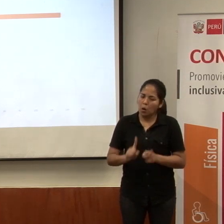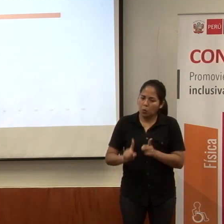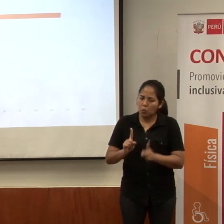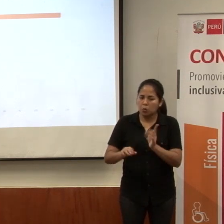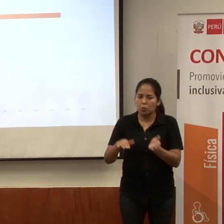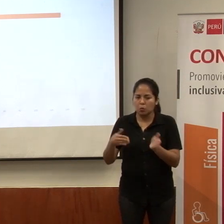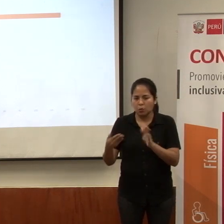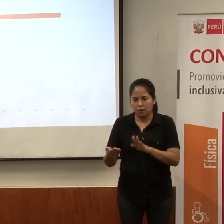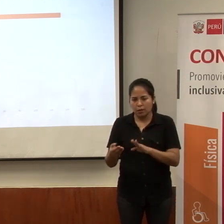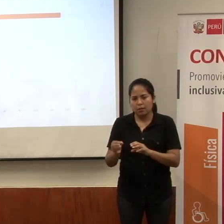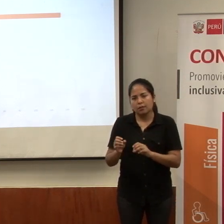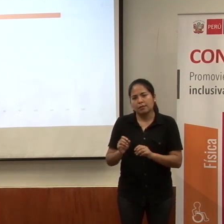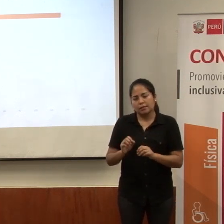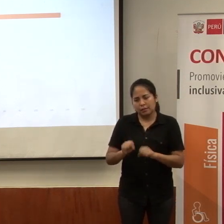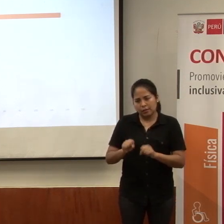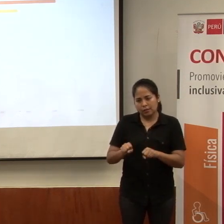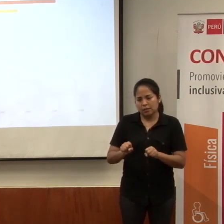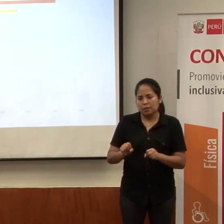son causa de discapacidad.